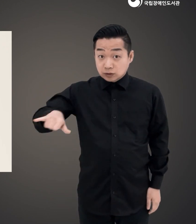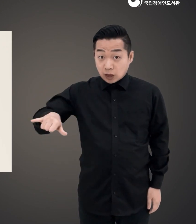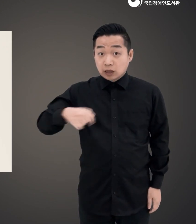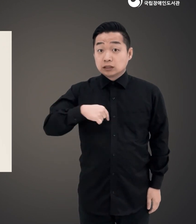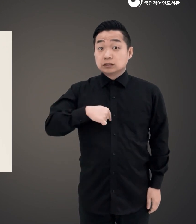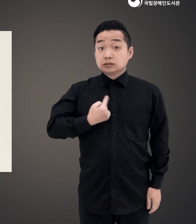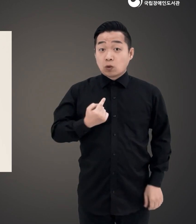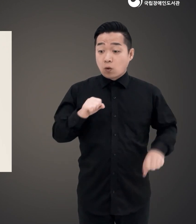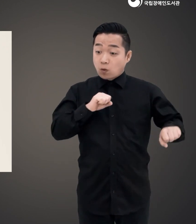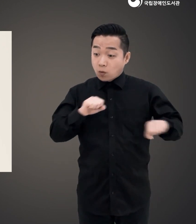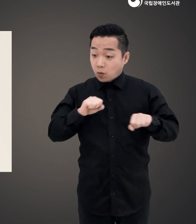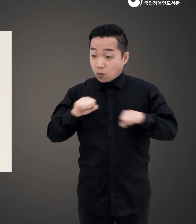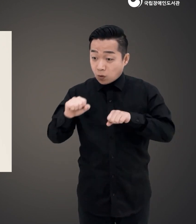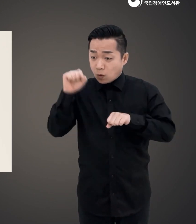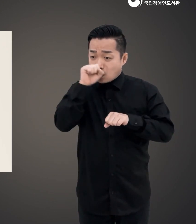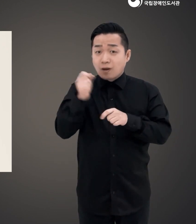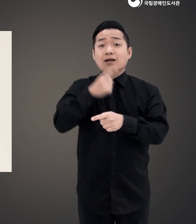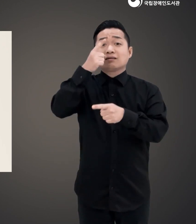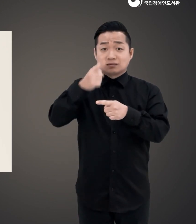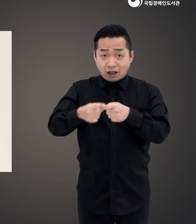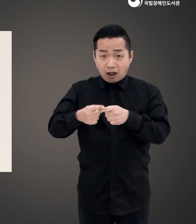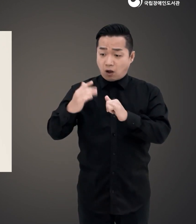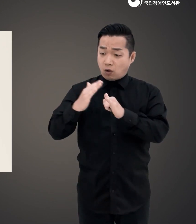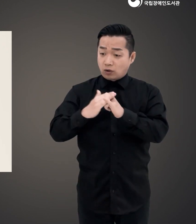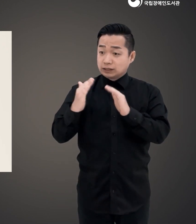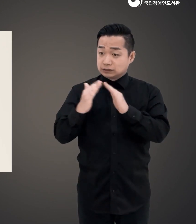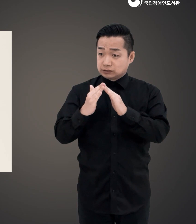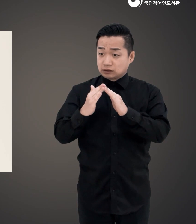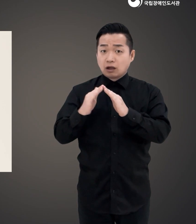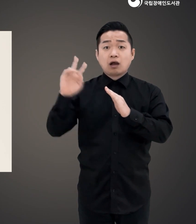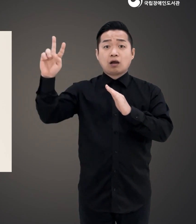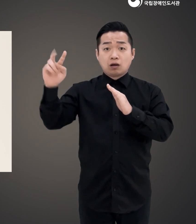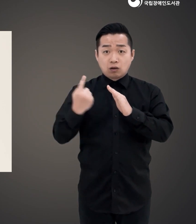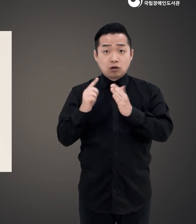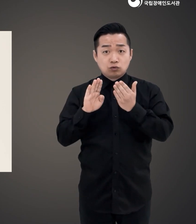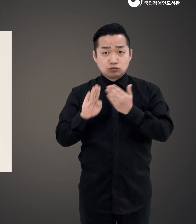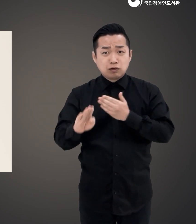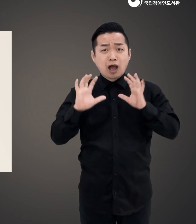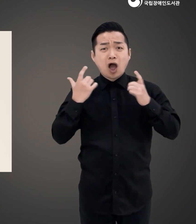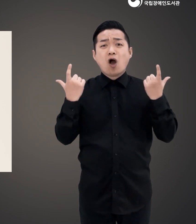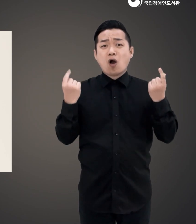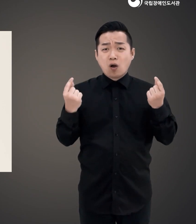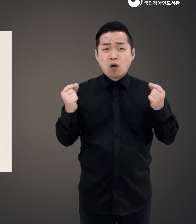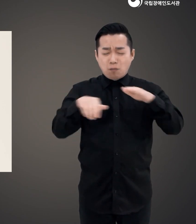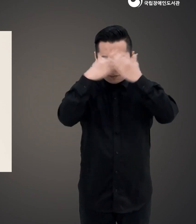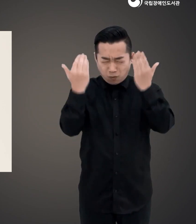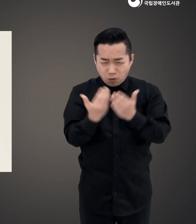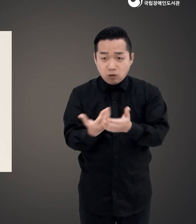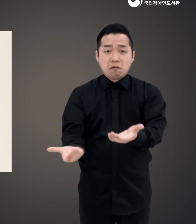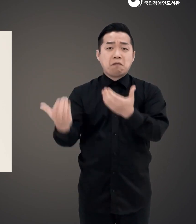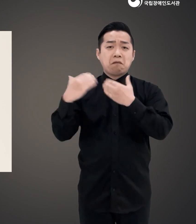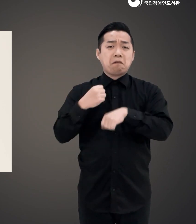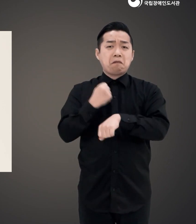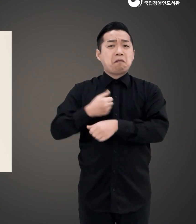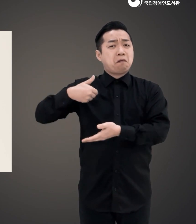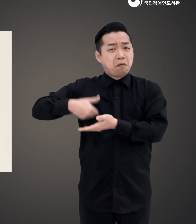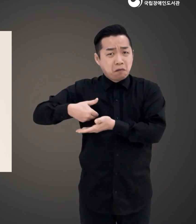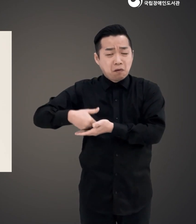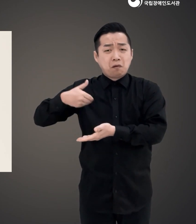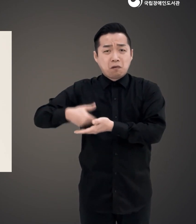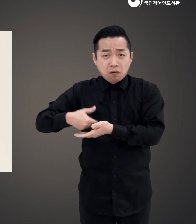아이는 스스로 하는 걸 좋아하다가도 어린이집에만 다녀오면 갓난아이가 되어 모든 것을 해달라고